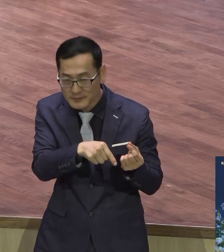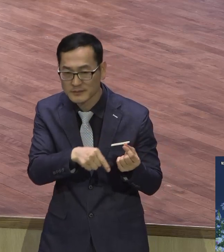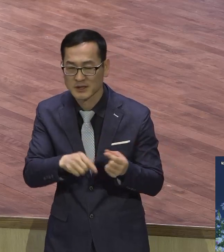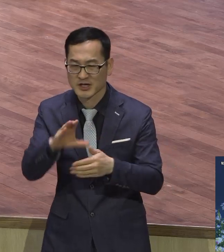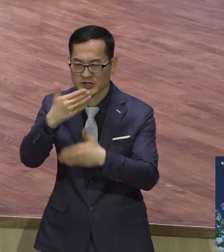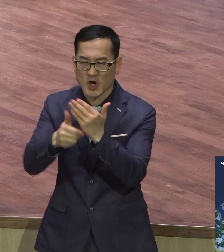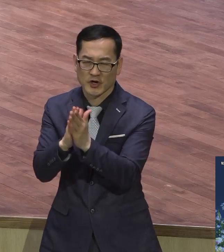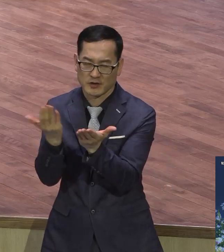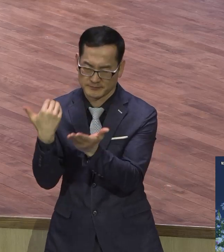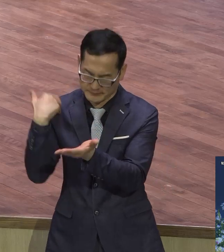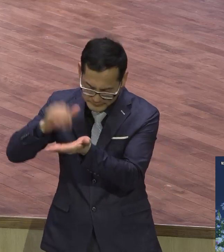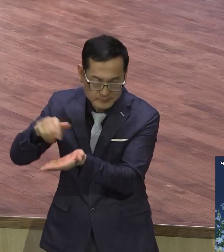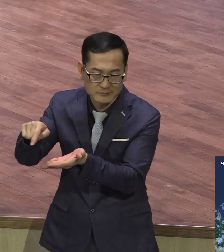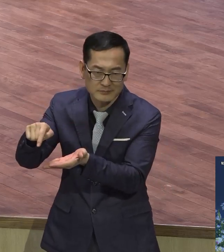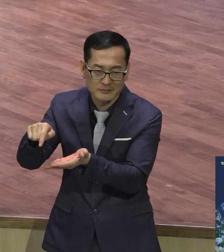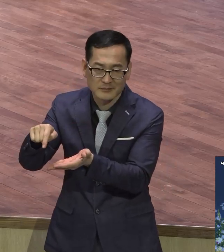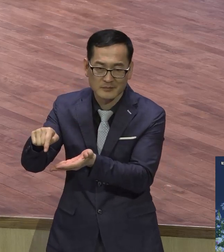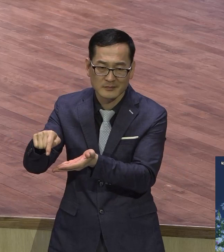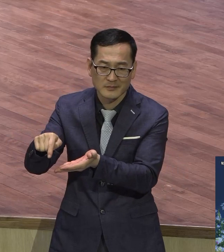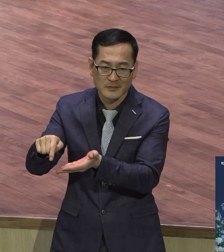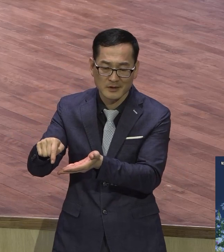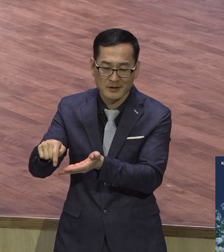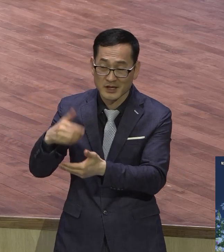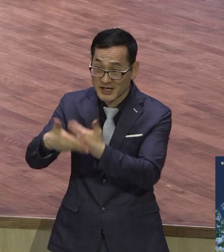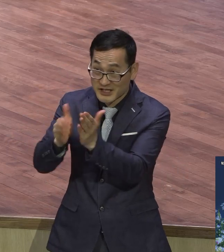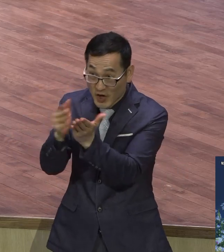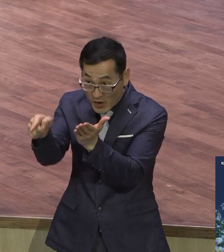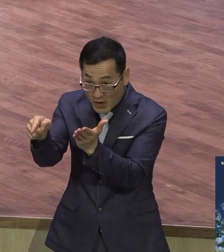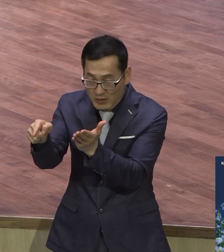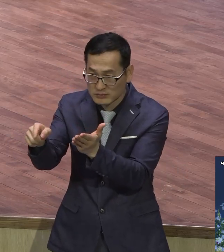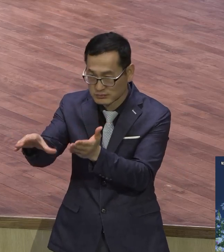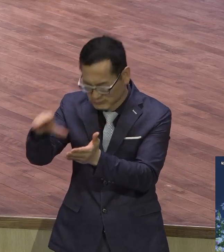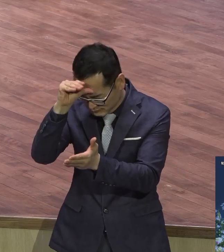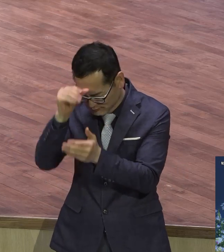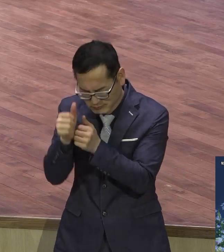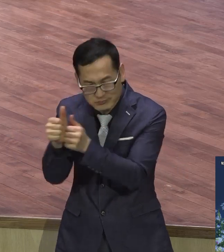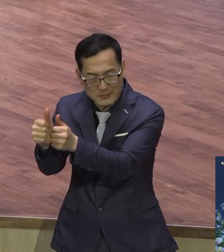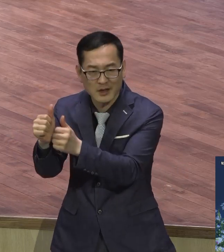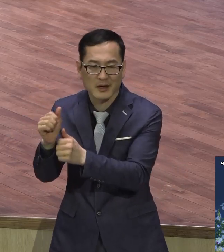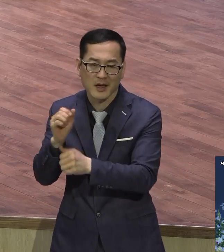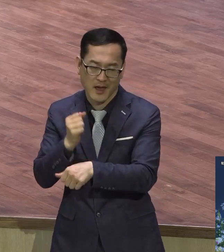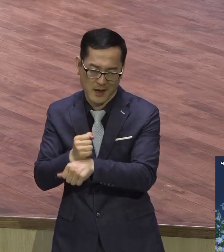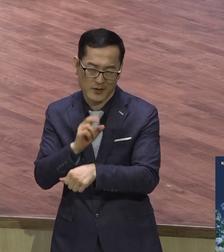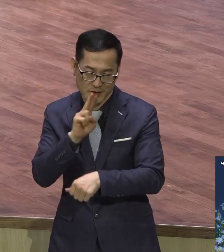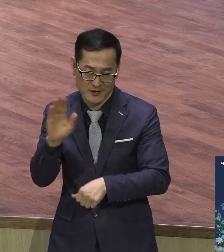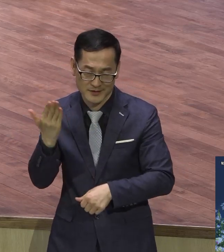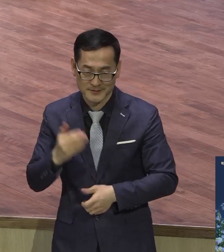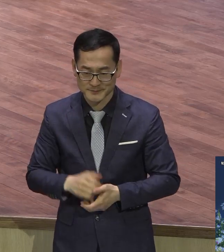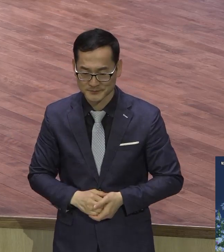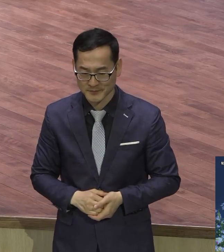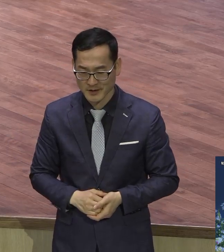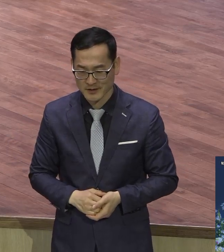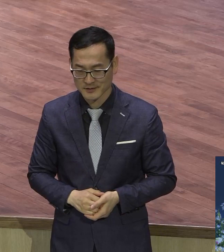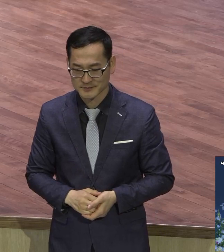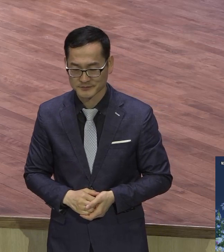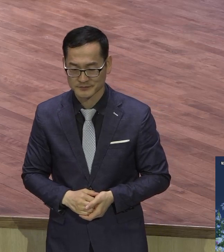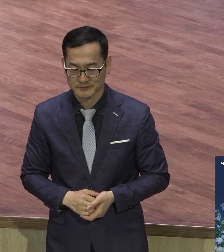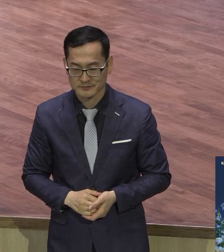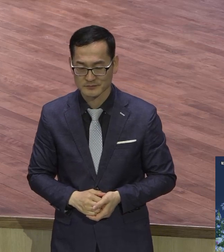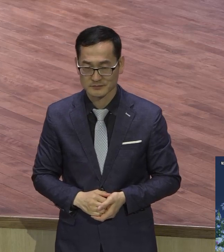종교 교회 갈 때 표혜자가 성경으로 돌아가자. 그러니까 그런 잘못된 것들 다